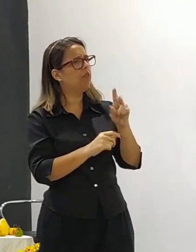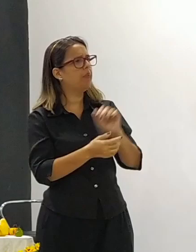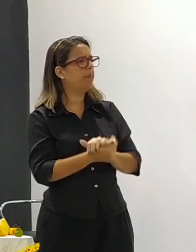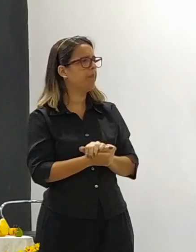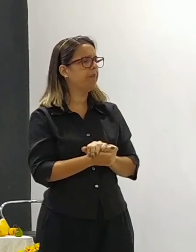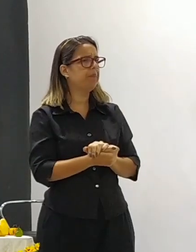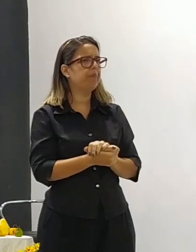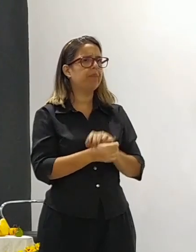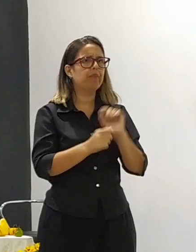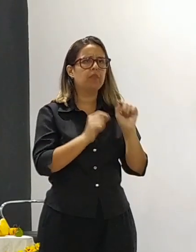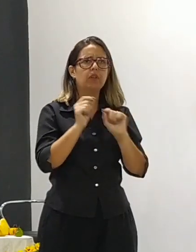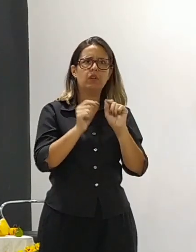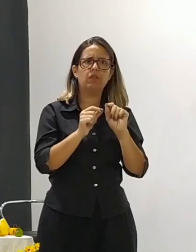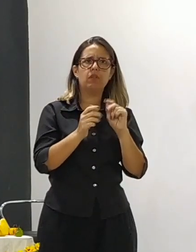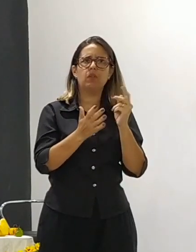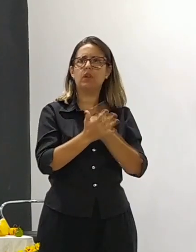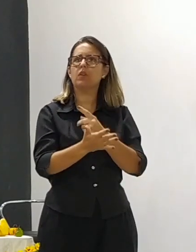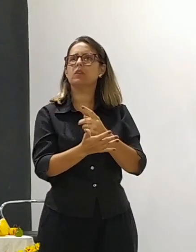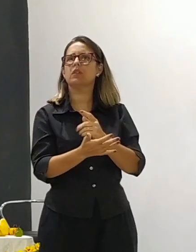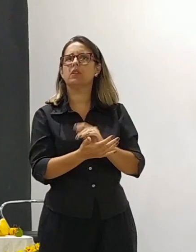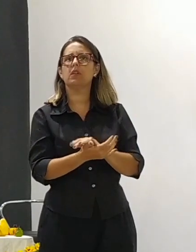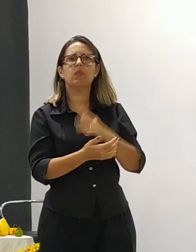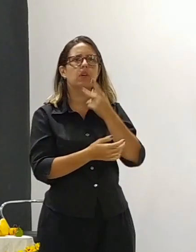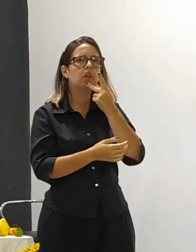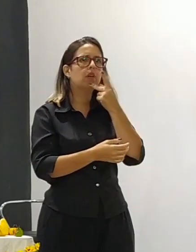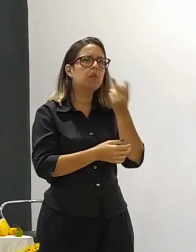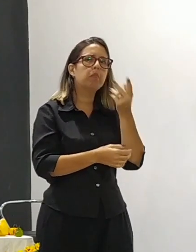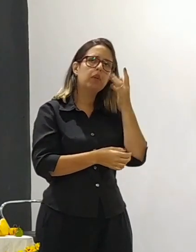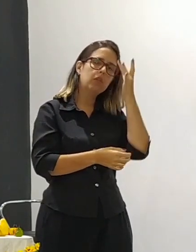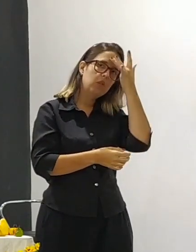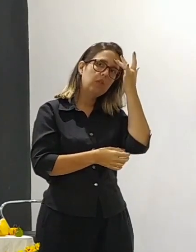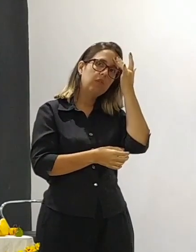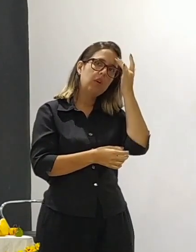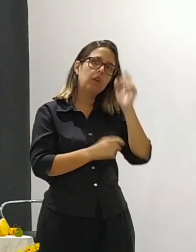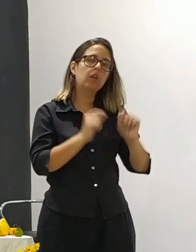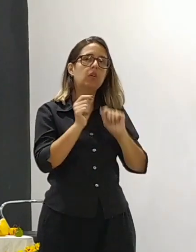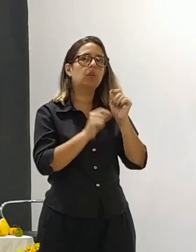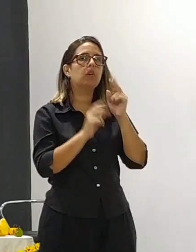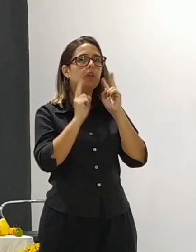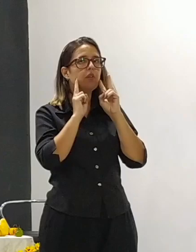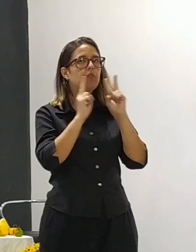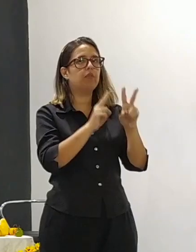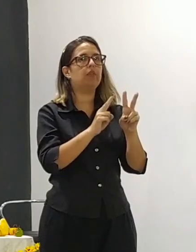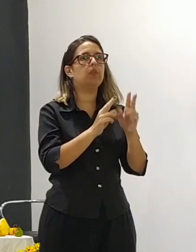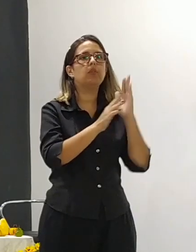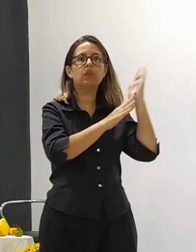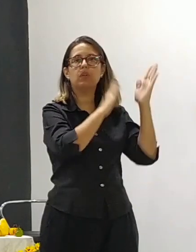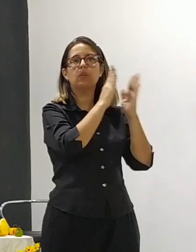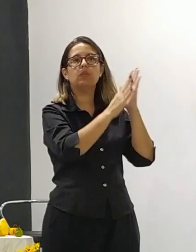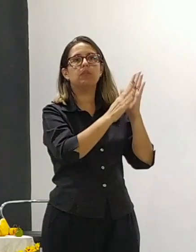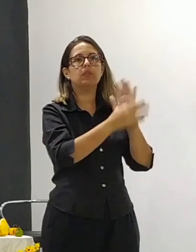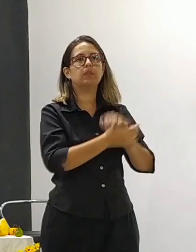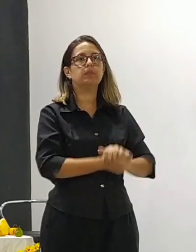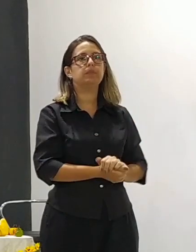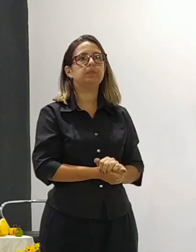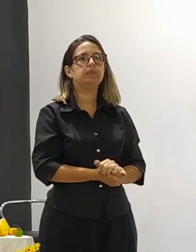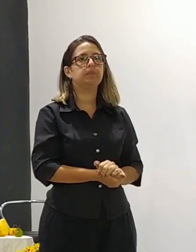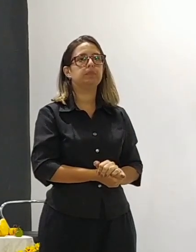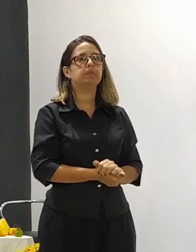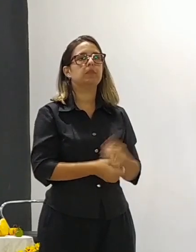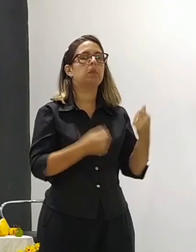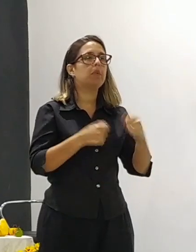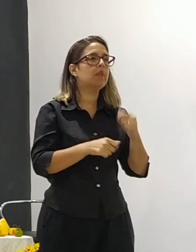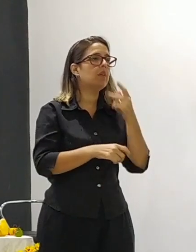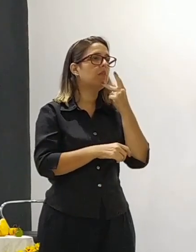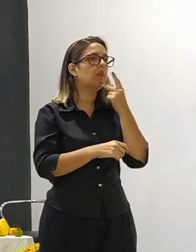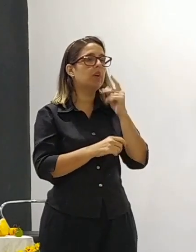esse fato acontecer, e a pessoa vai começar a falar daquilo que ela viu e daquilo que ela ouviu. Você tem que falar daquilo